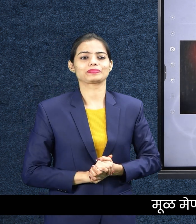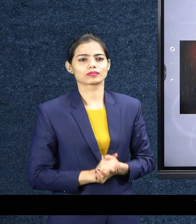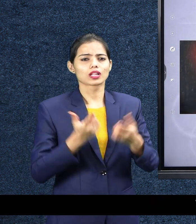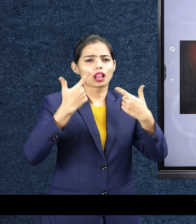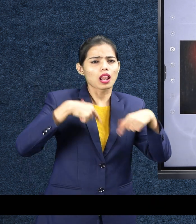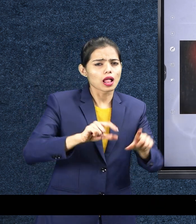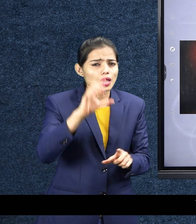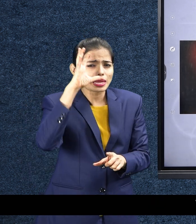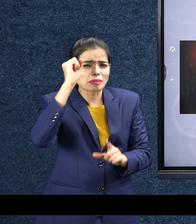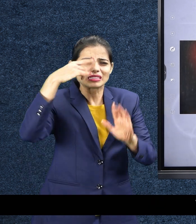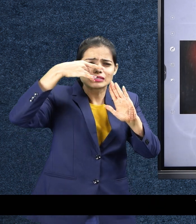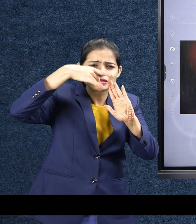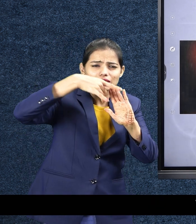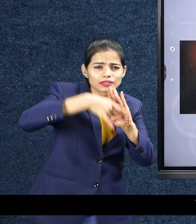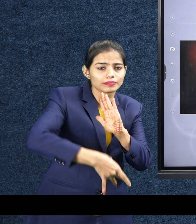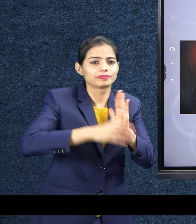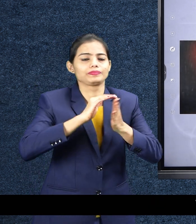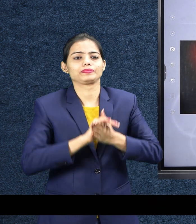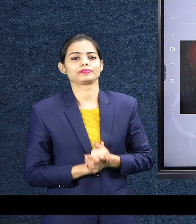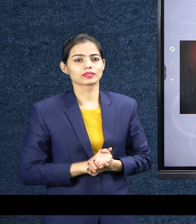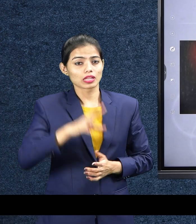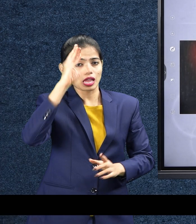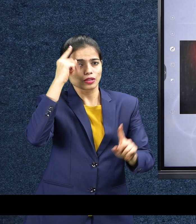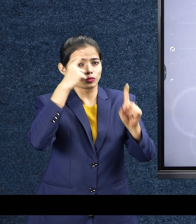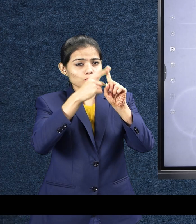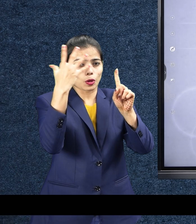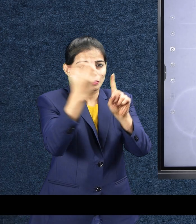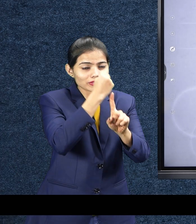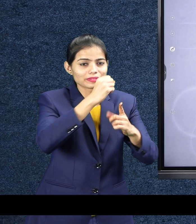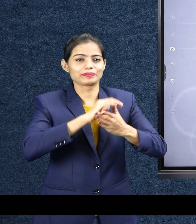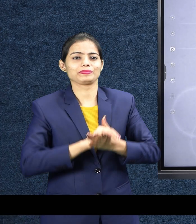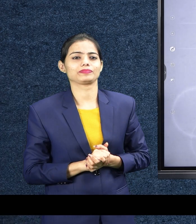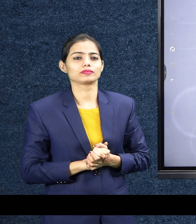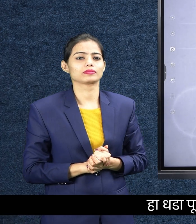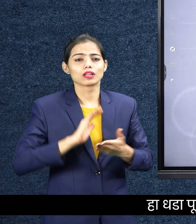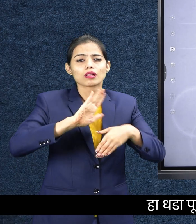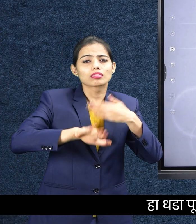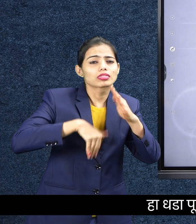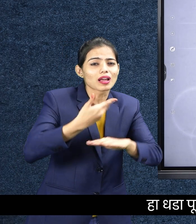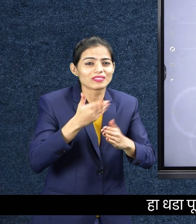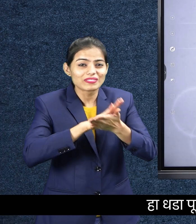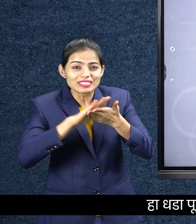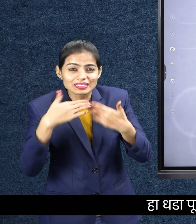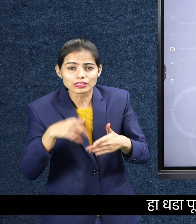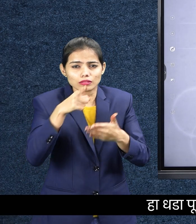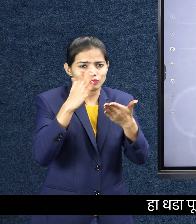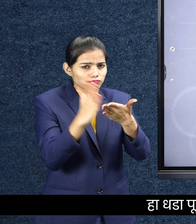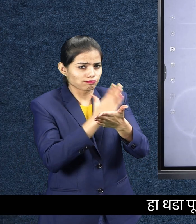हे सविस्तर समजून घेऊयात. उद्दिष्टे. हा धडा पूर्ण केल्यानंतर तुम्ही हे करू